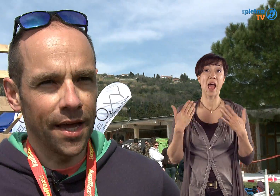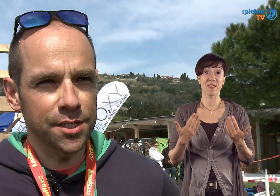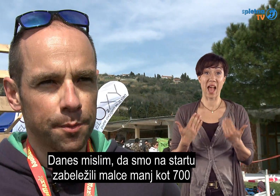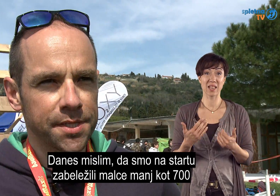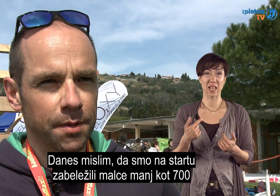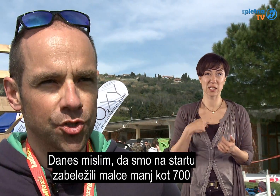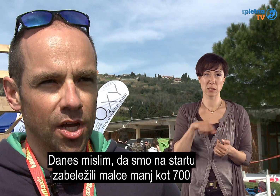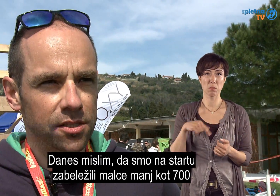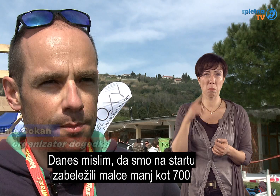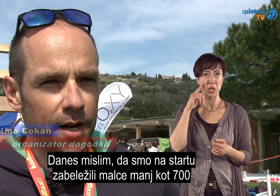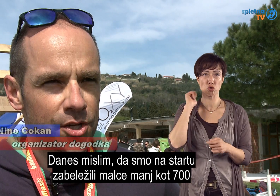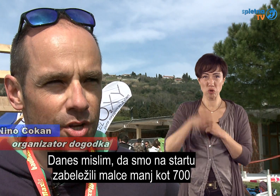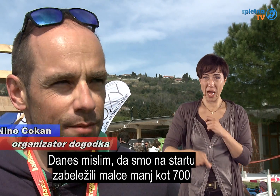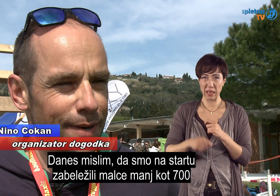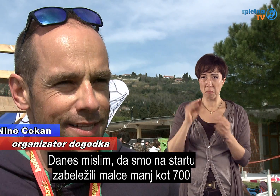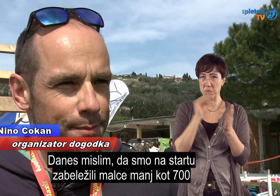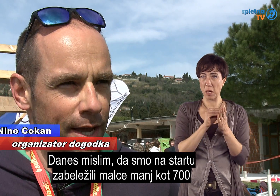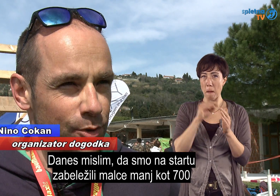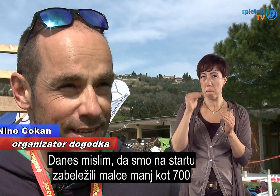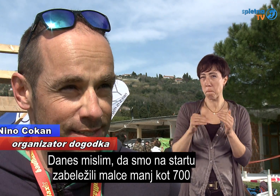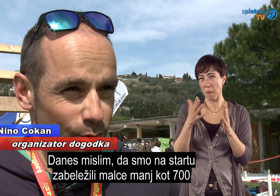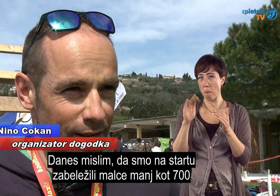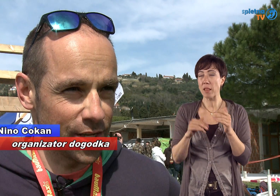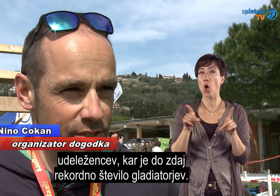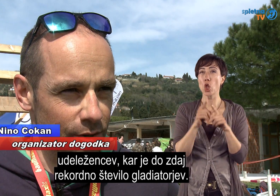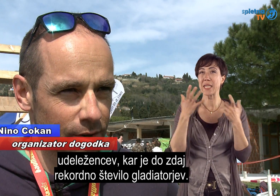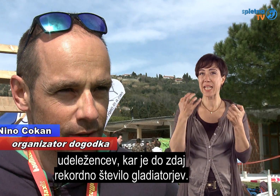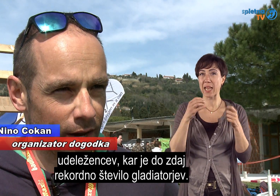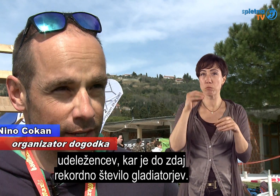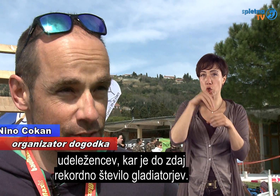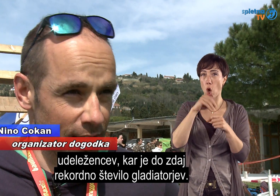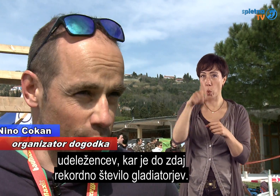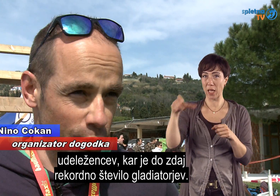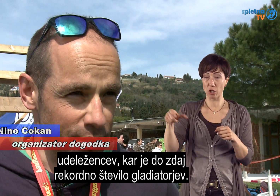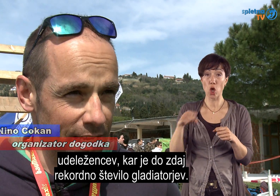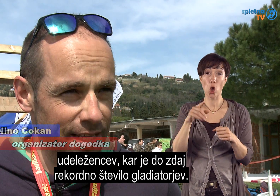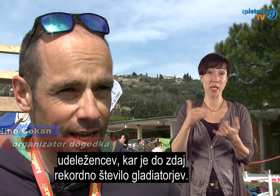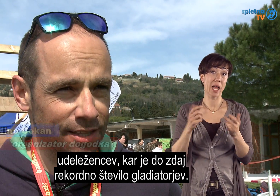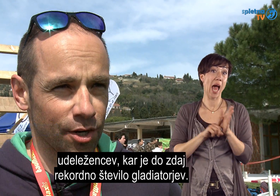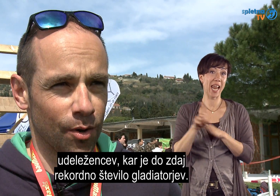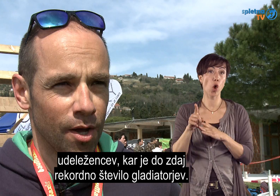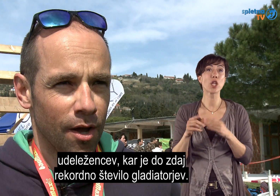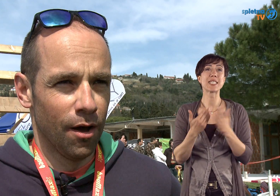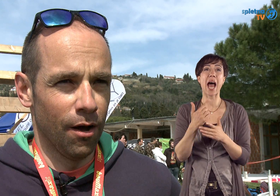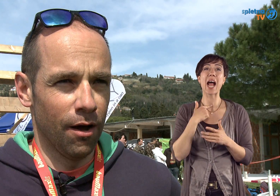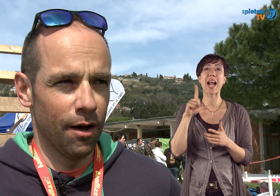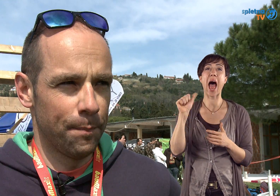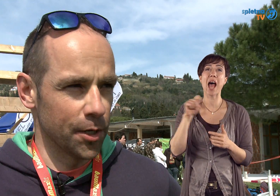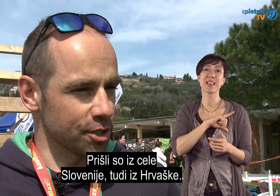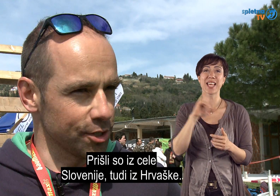Danes smo, mislim, da na štartu zabeležili malce manj kot 700 udeležencev, kar je do zdaj rekord vseh gladiatorjev. Prišli so iz